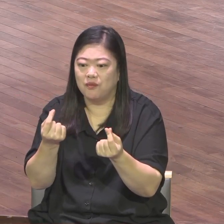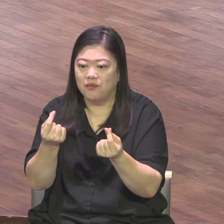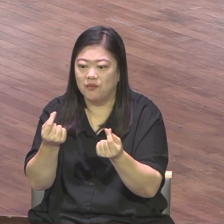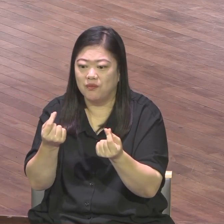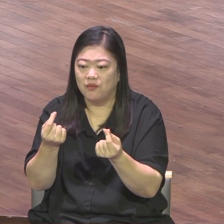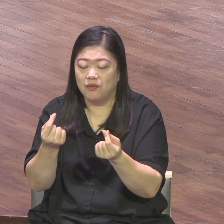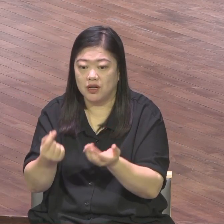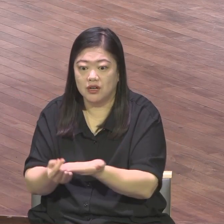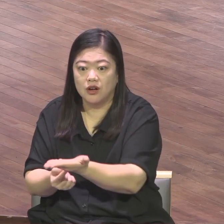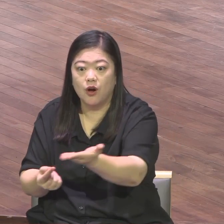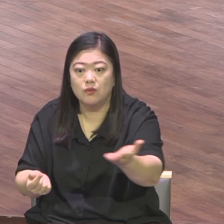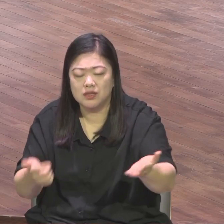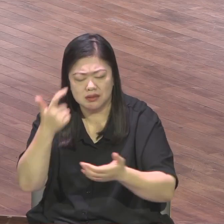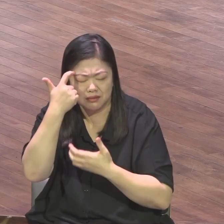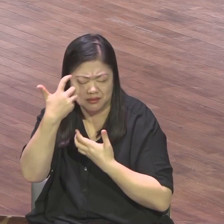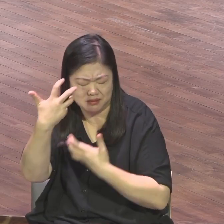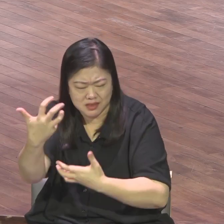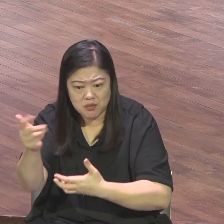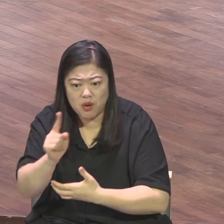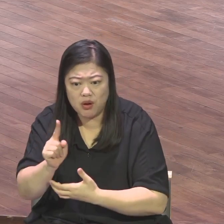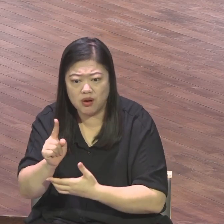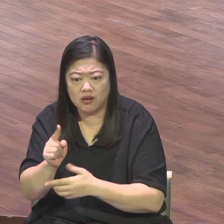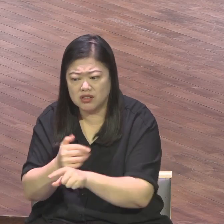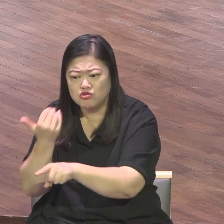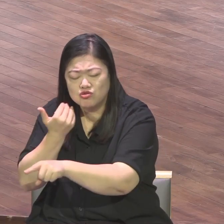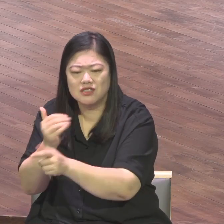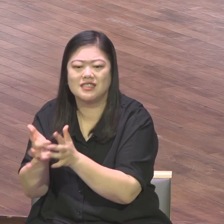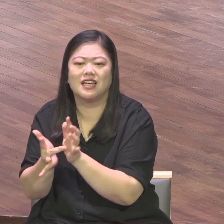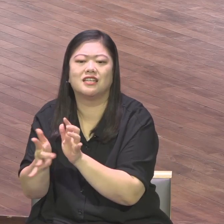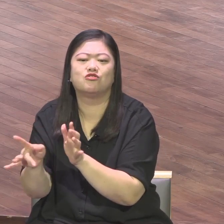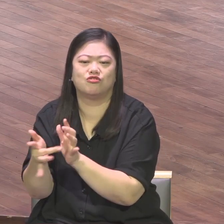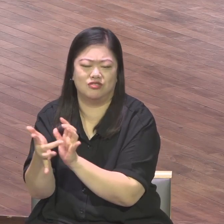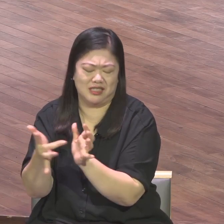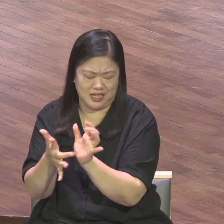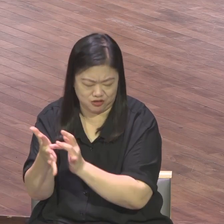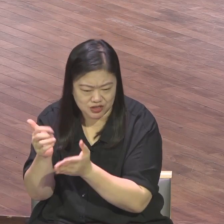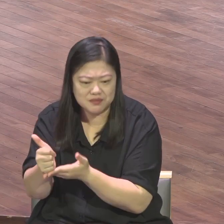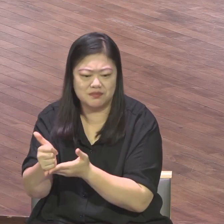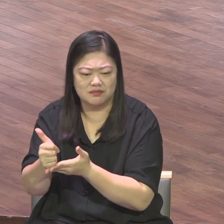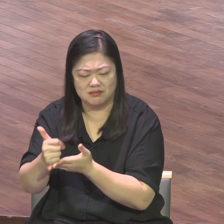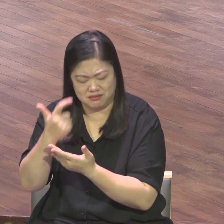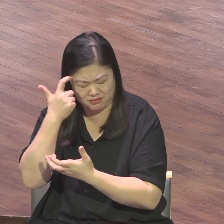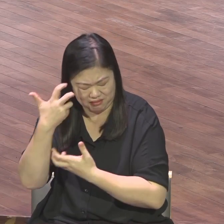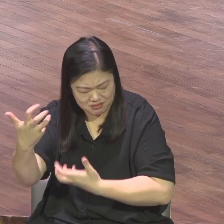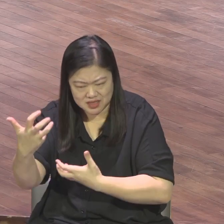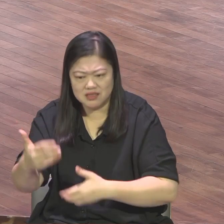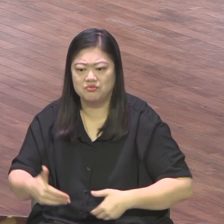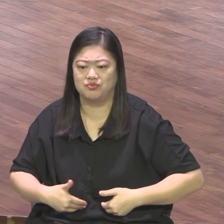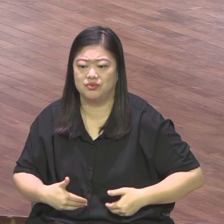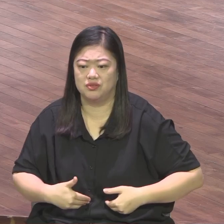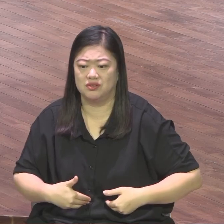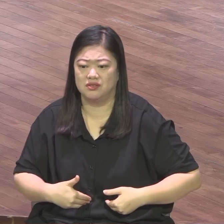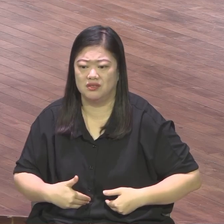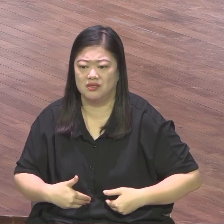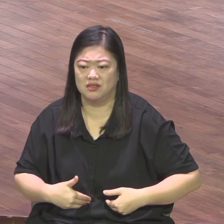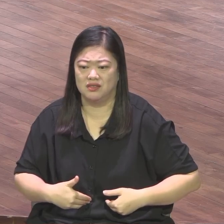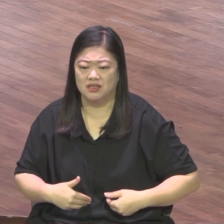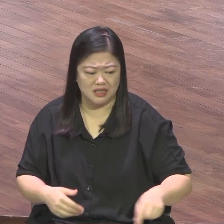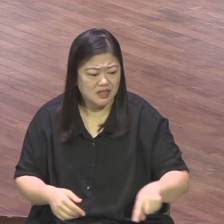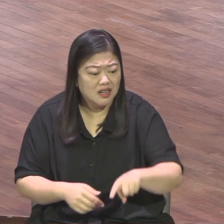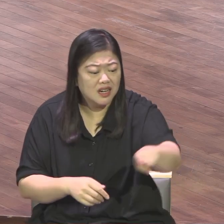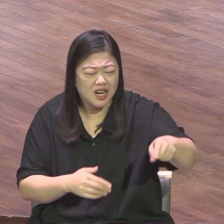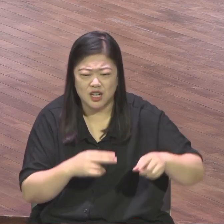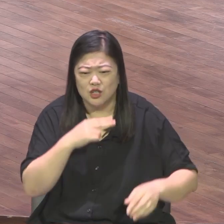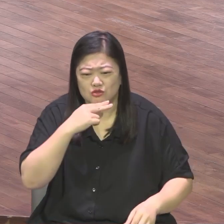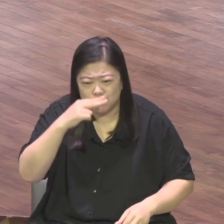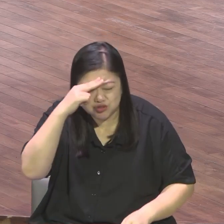사도 바울처럼 뭐요 예수께 미쳐야 돼. 세상에 미칠 게 뭐 있어요? 다 골치 아프지. 해보면 뭐